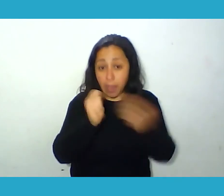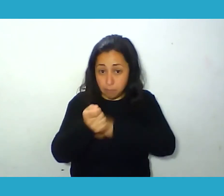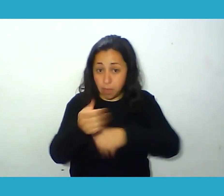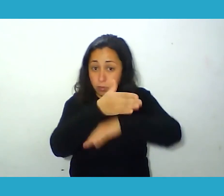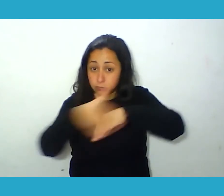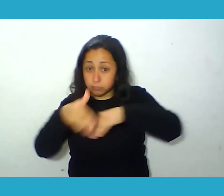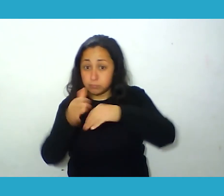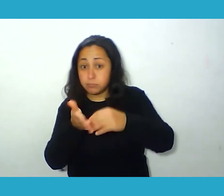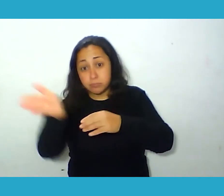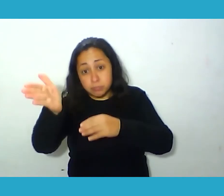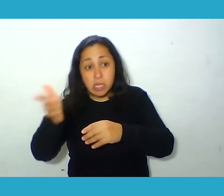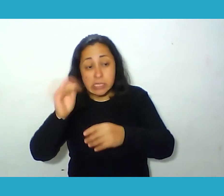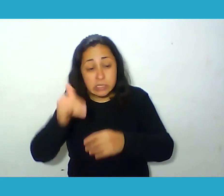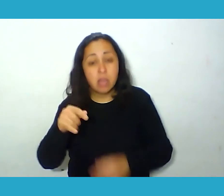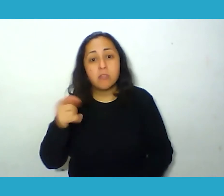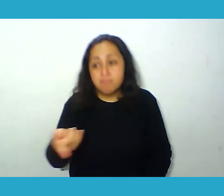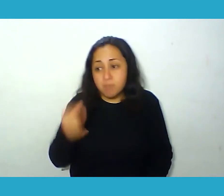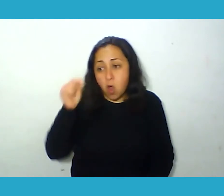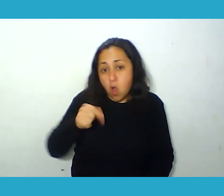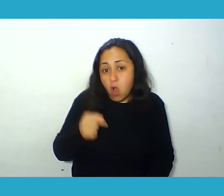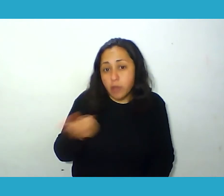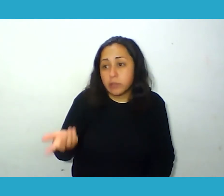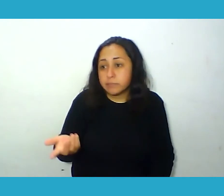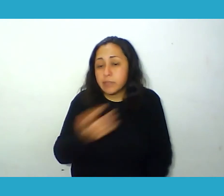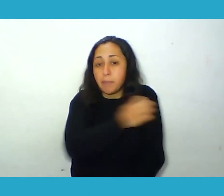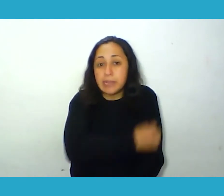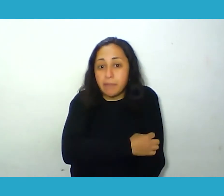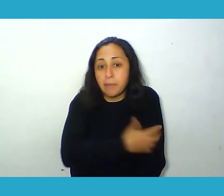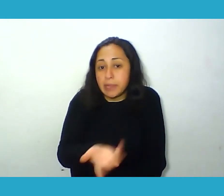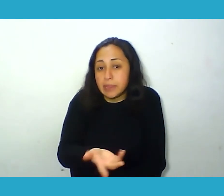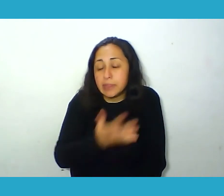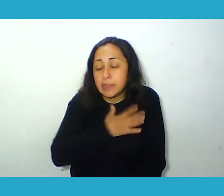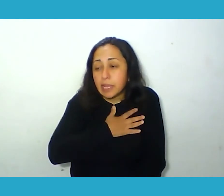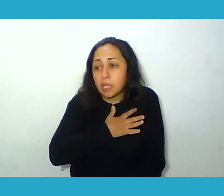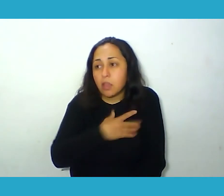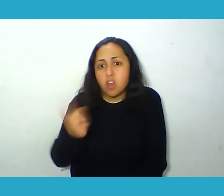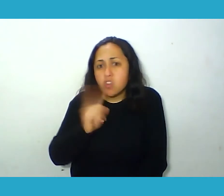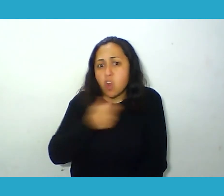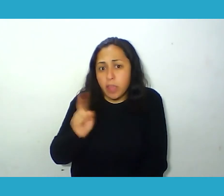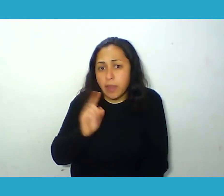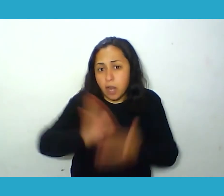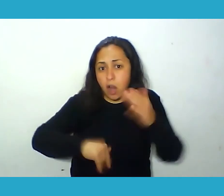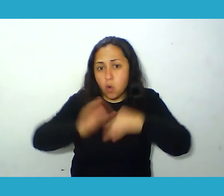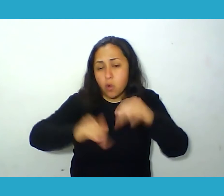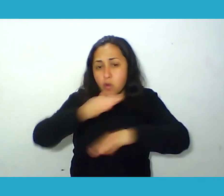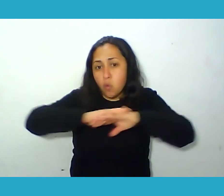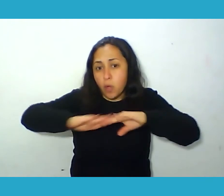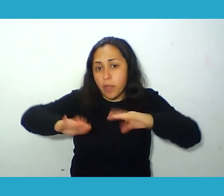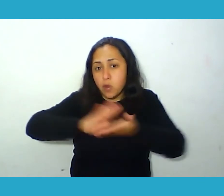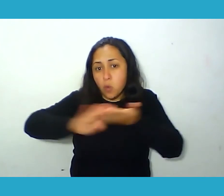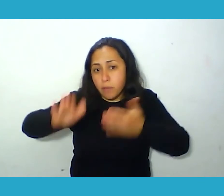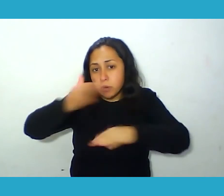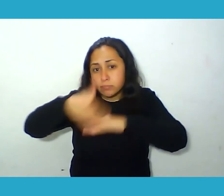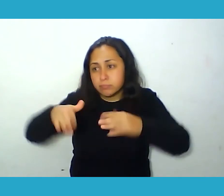Pero lamentablemente hoy nos damos con que no quieren que la obra pase por el oeste. Respeta las